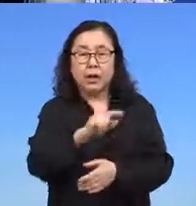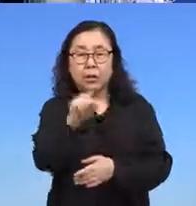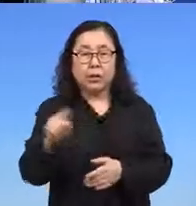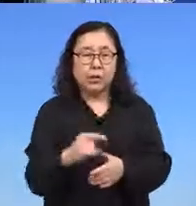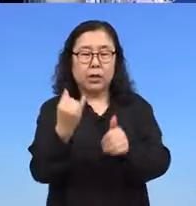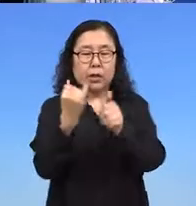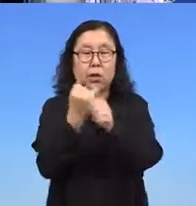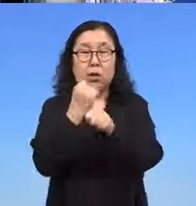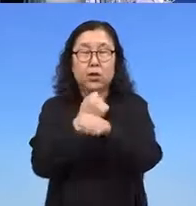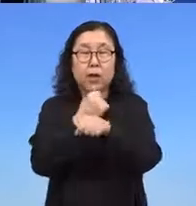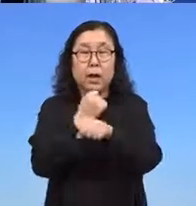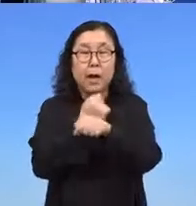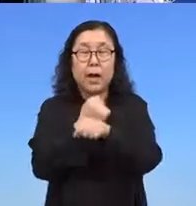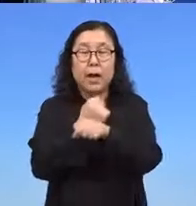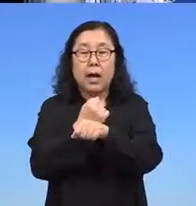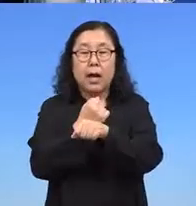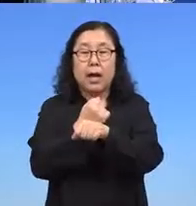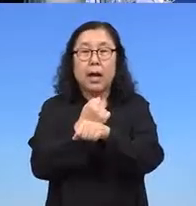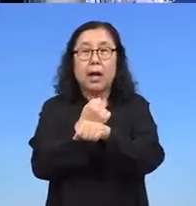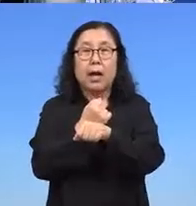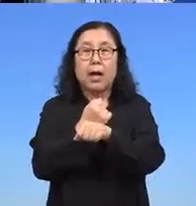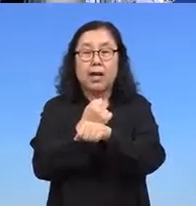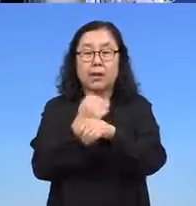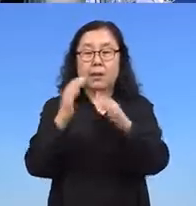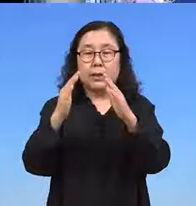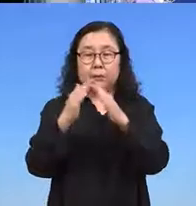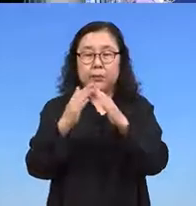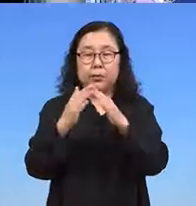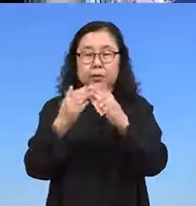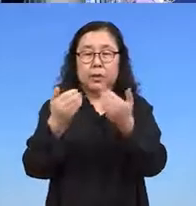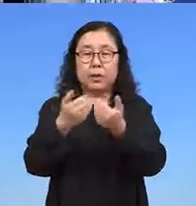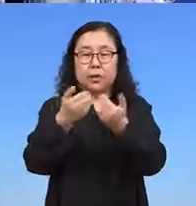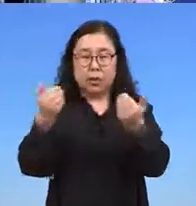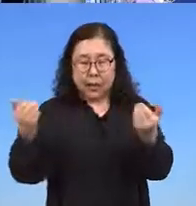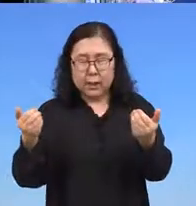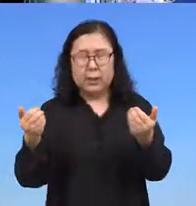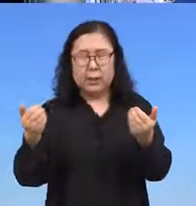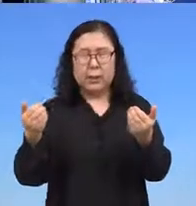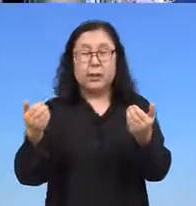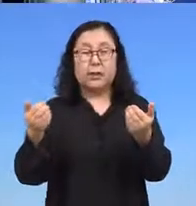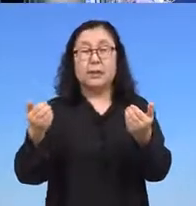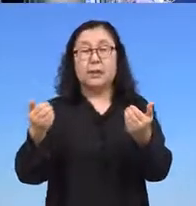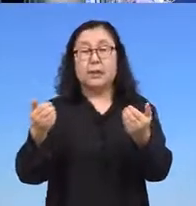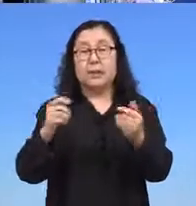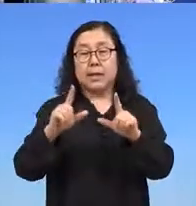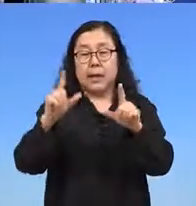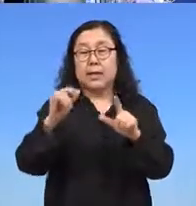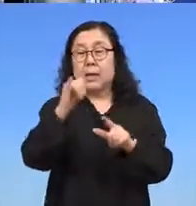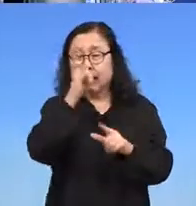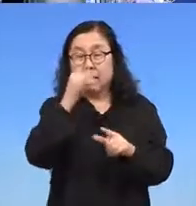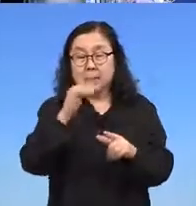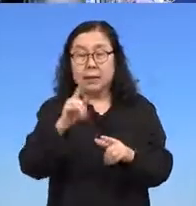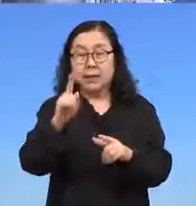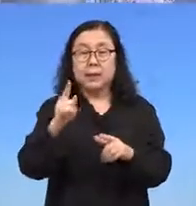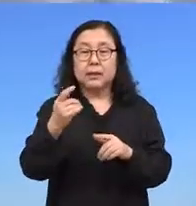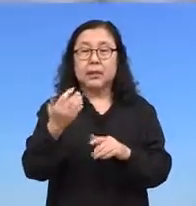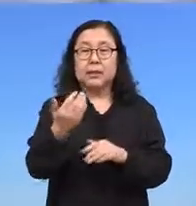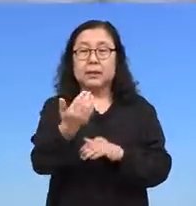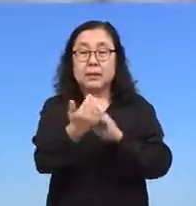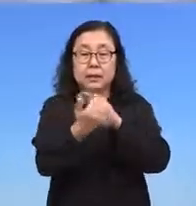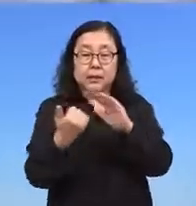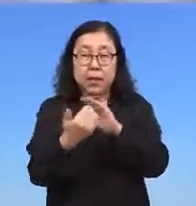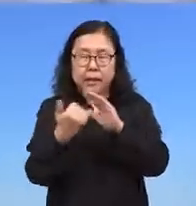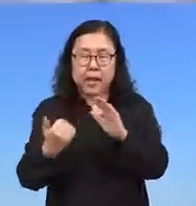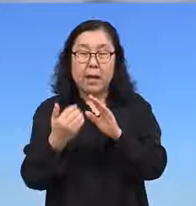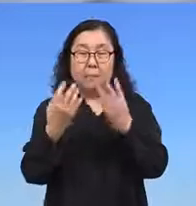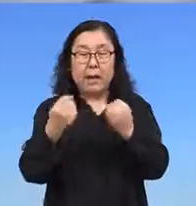언젠가 너희들이 결혼하고 독립해서 집을 떠나는 날이 올 텐데 우리 그 전에 많은 추억을 쌓자. 아마